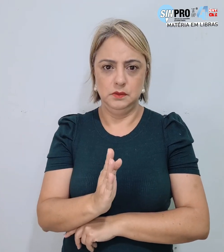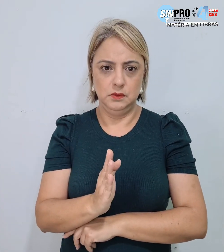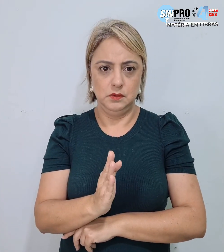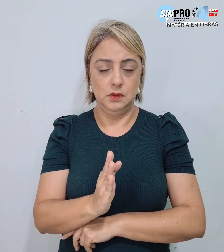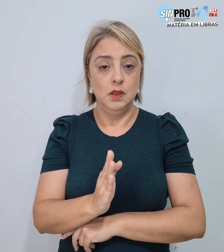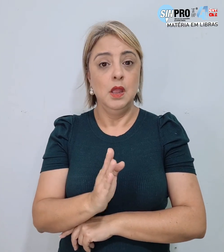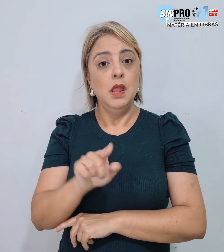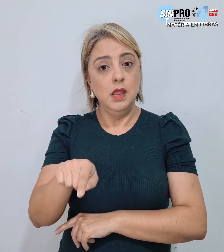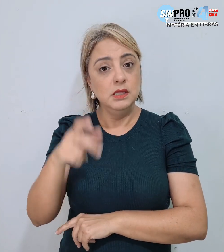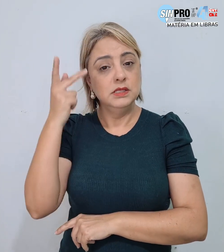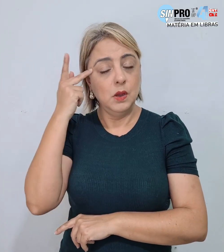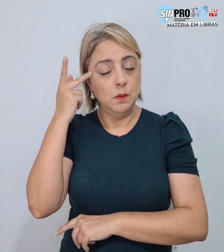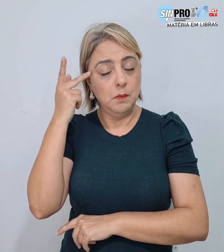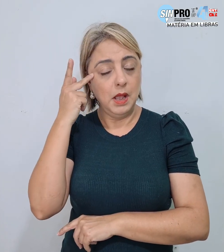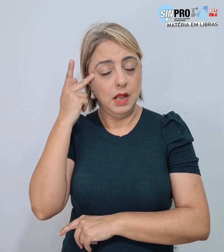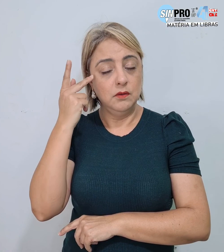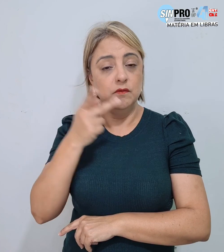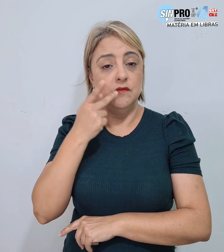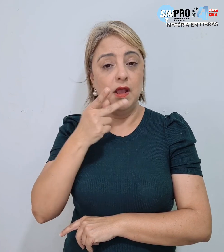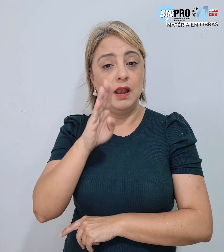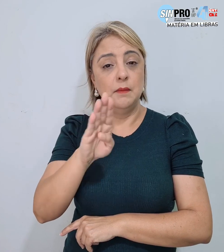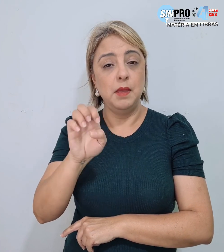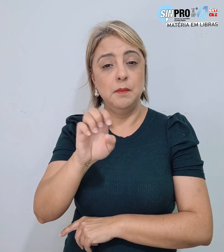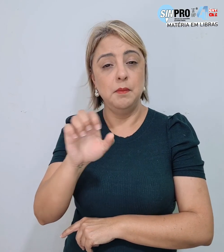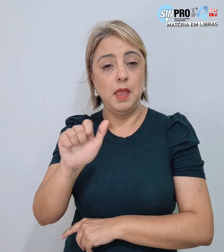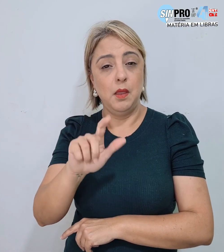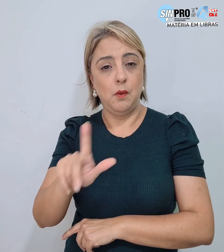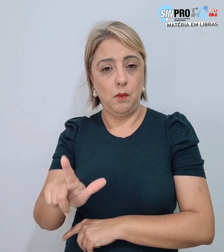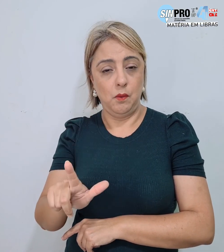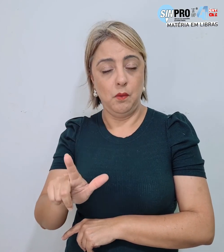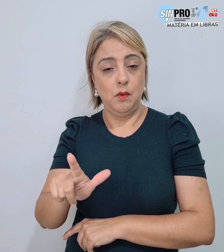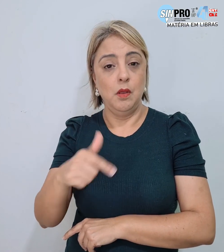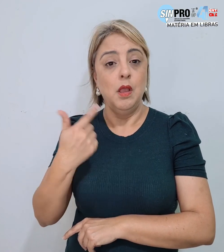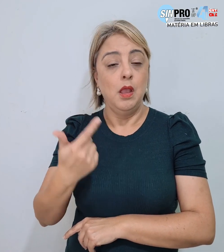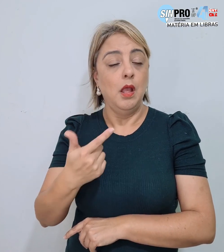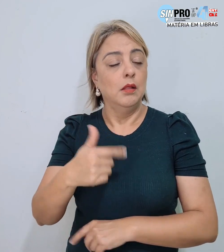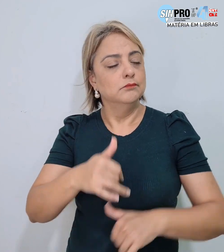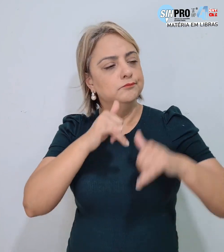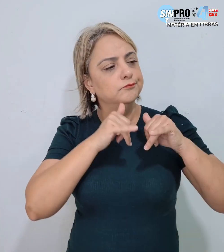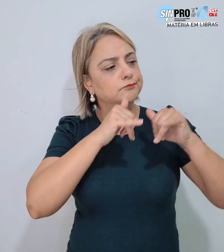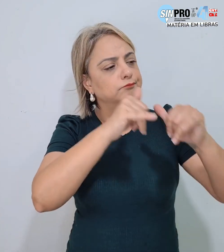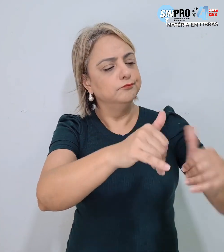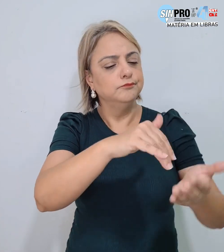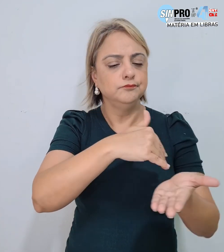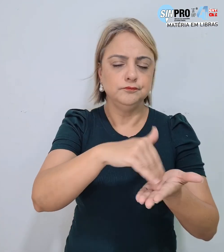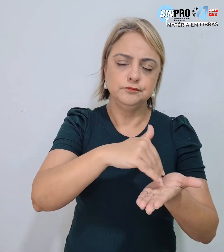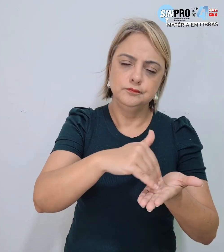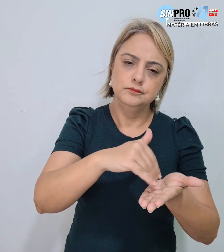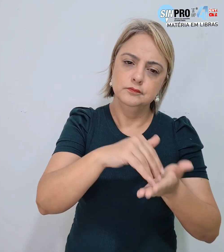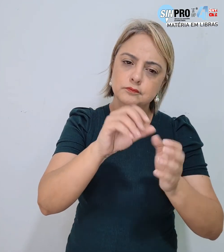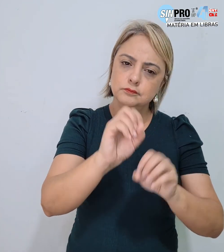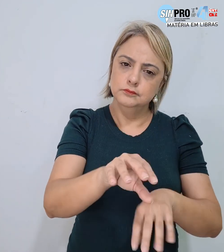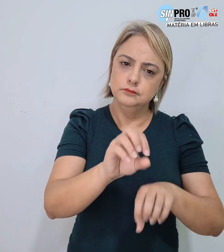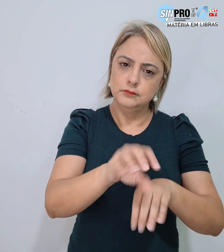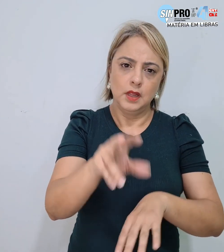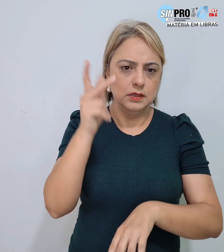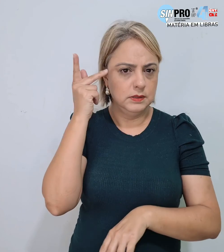bom e no estado afirma Bel e em nota a secretaria de educação